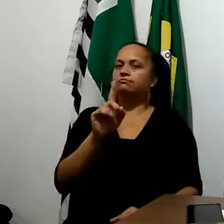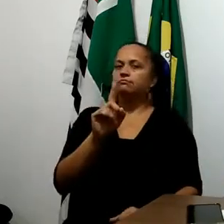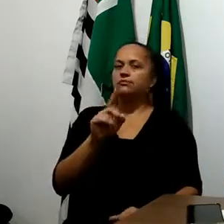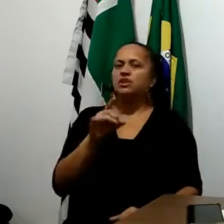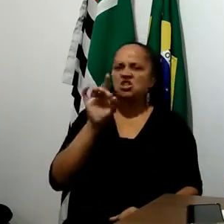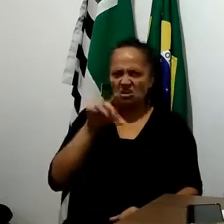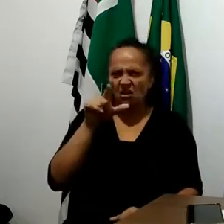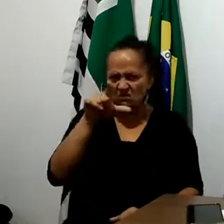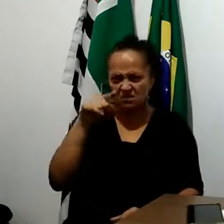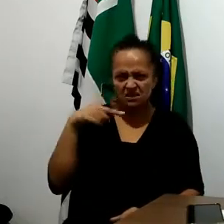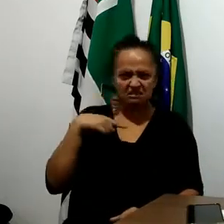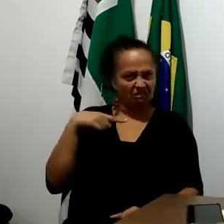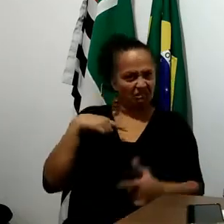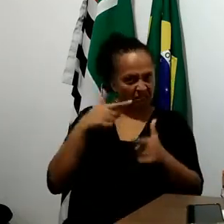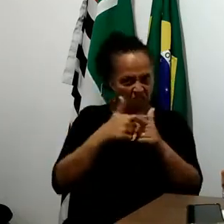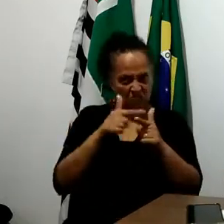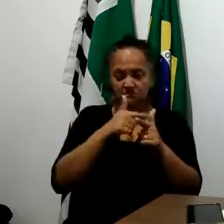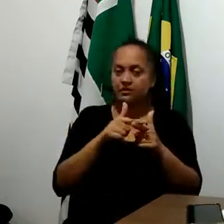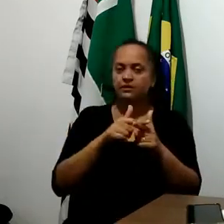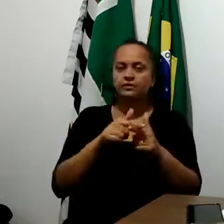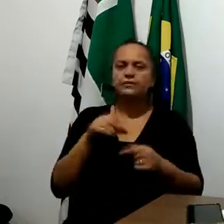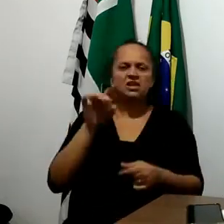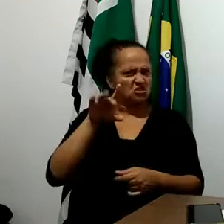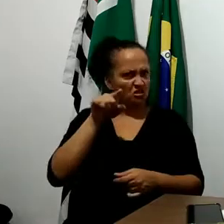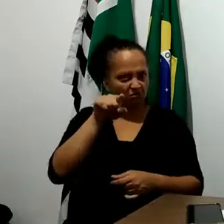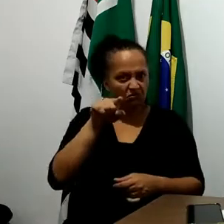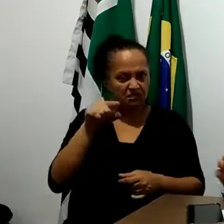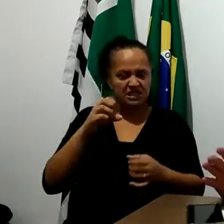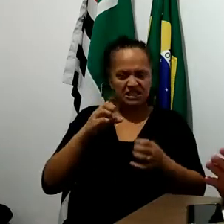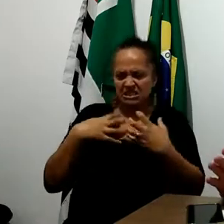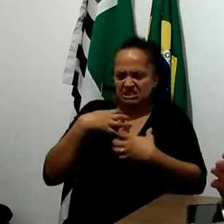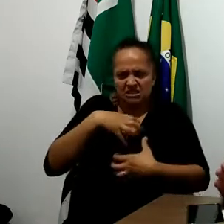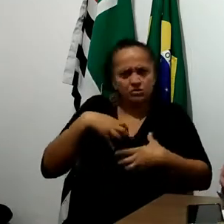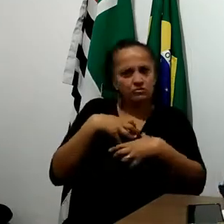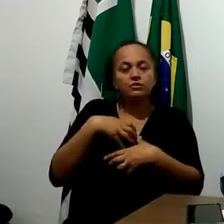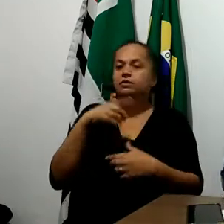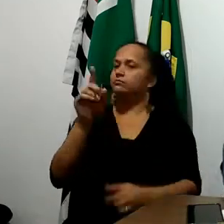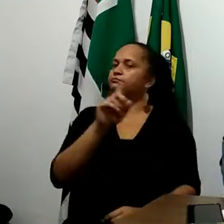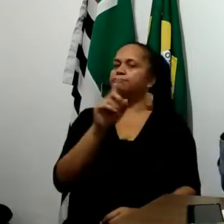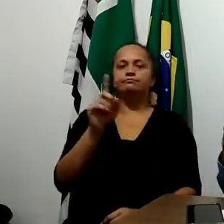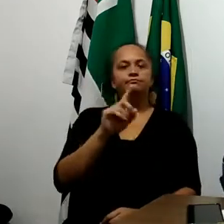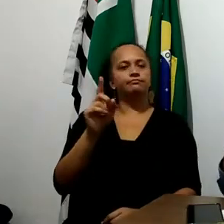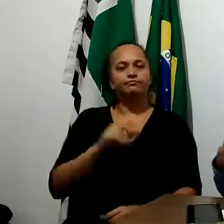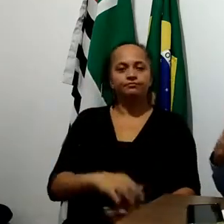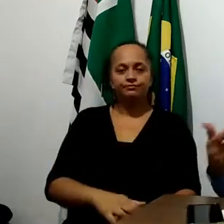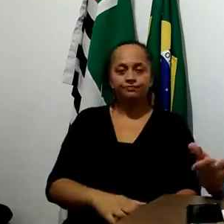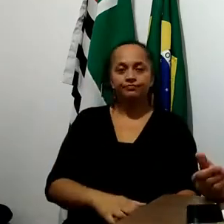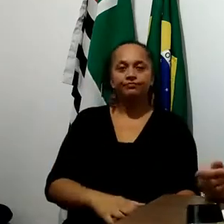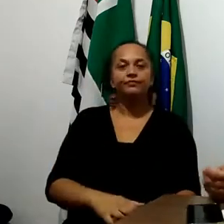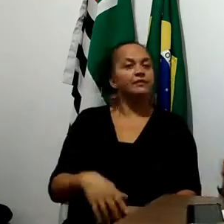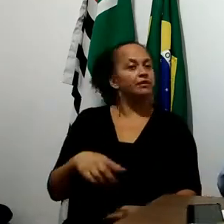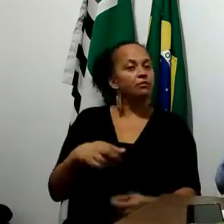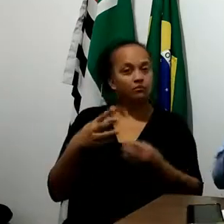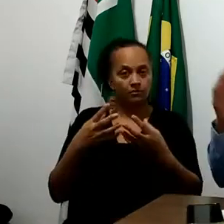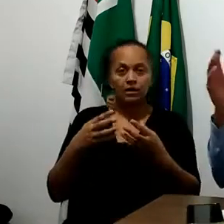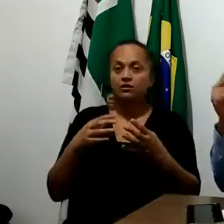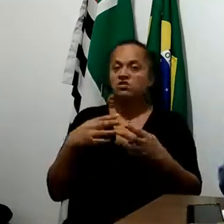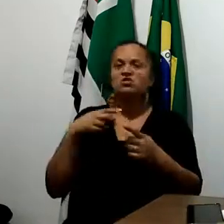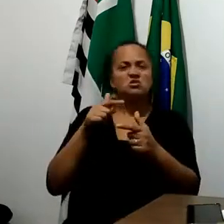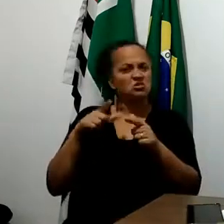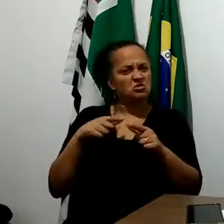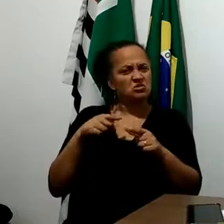você que passa por sofrimento ou tribulação. A Bíblia diz que esses tipos de sofrimento estão se